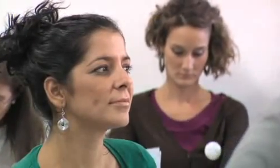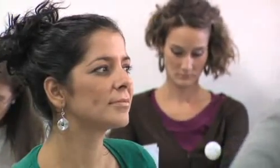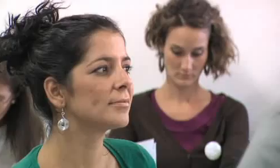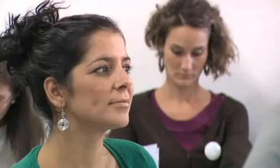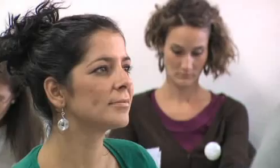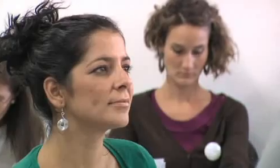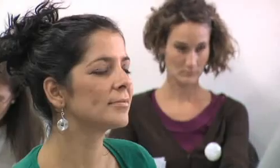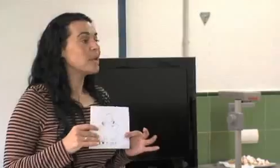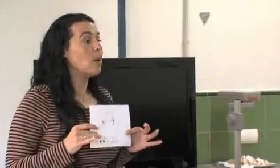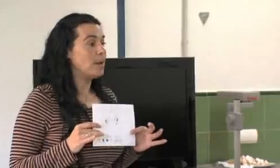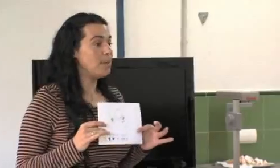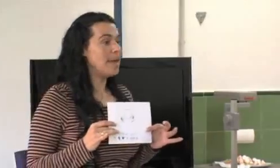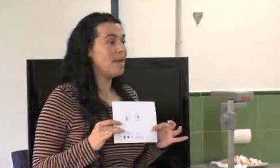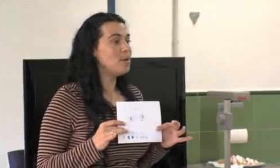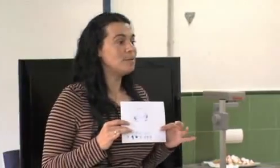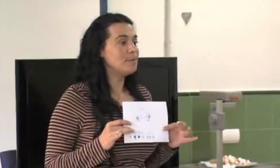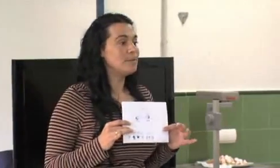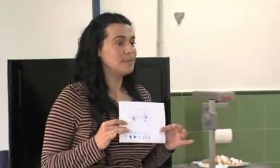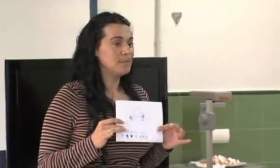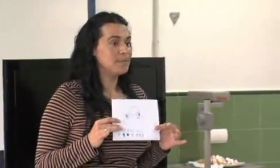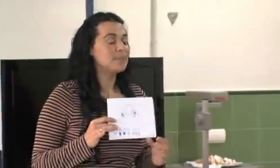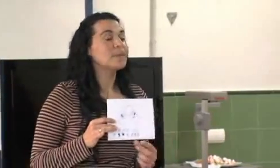¡Gracias! ¡Gracias!